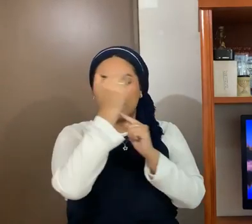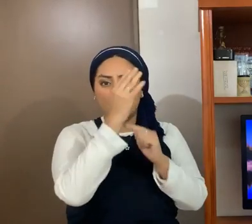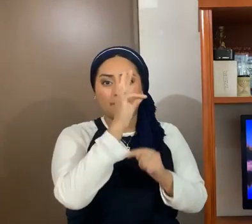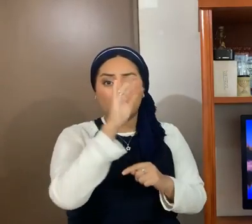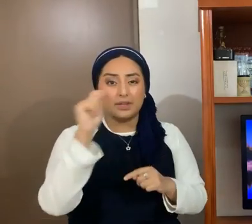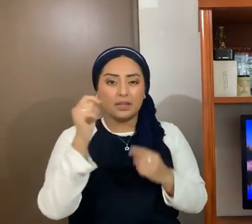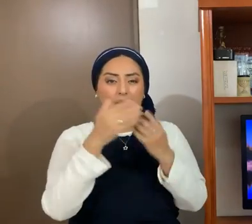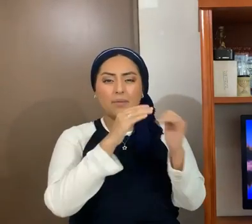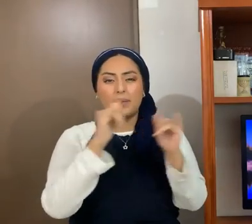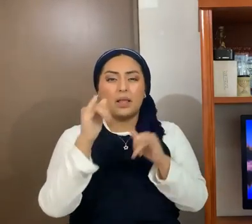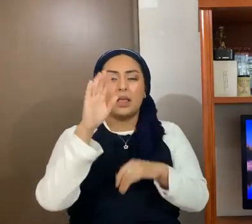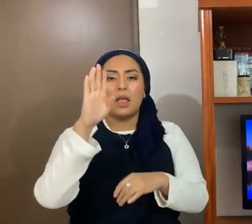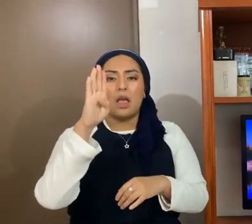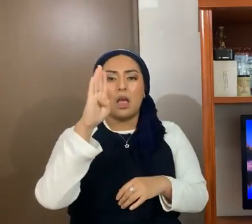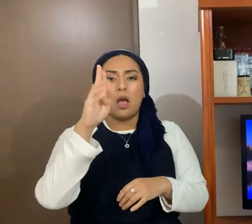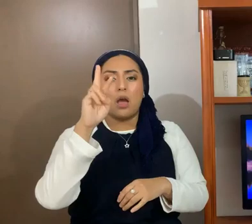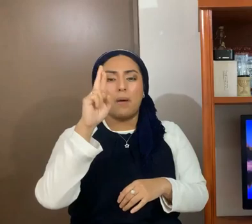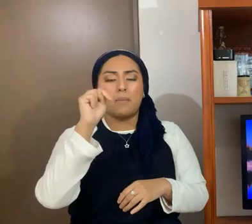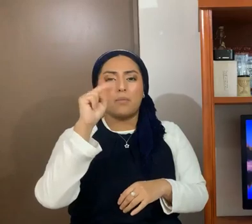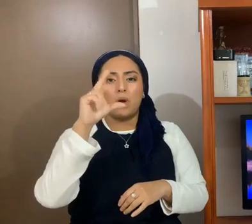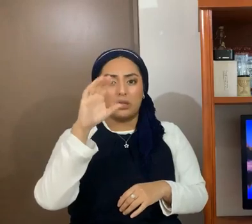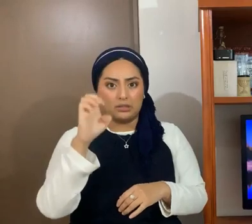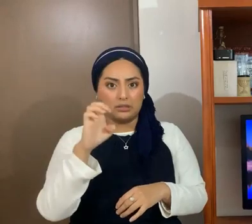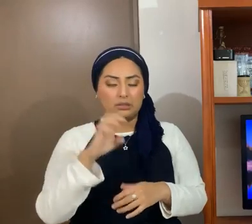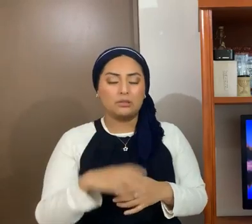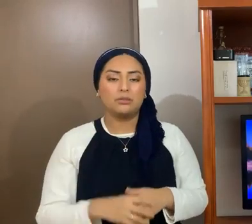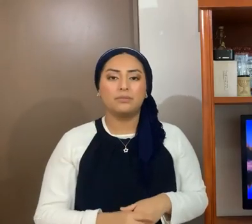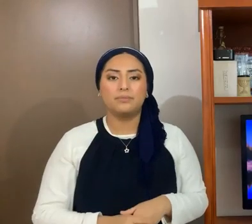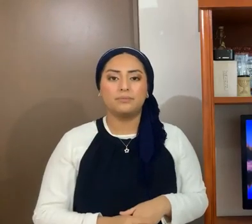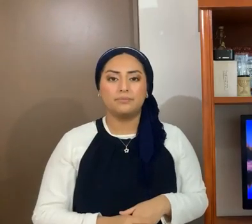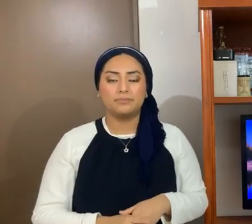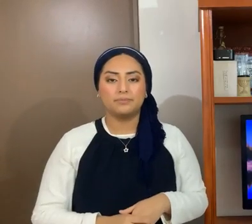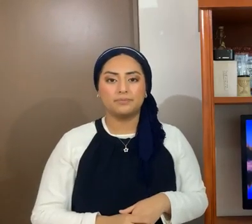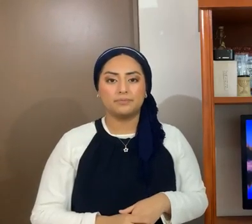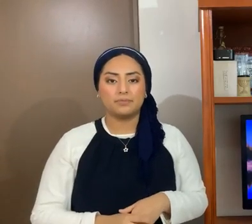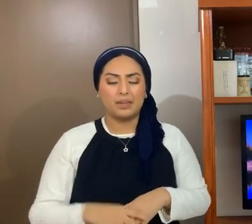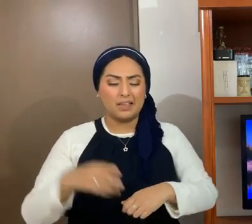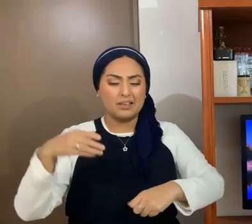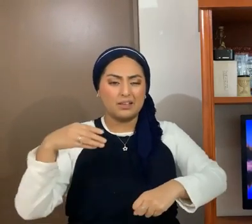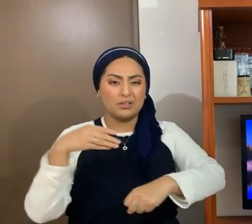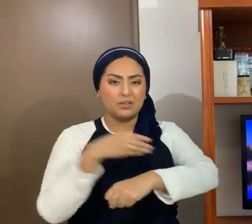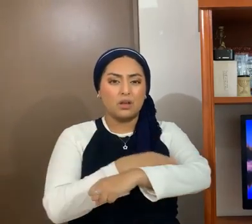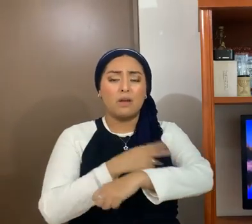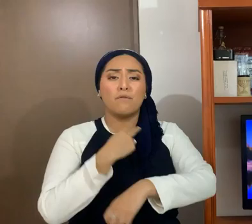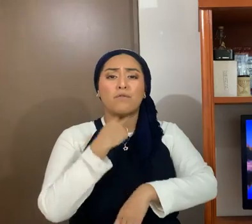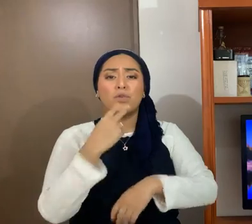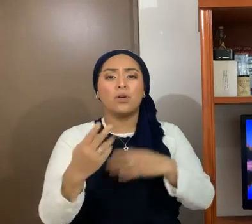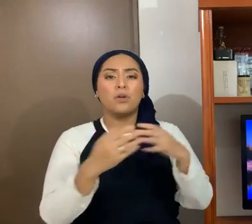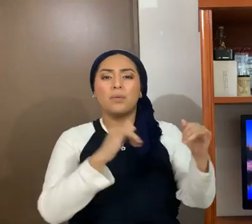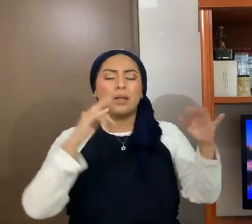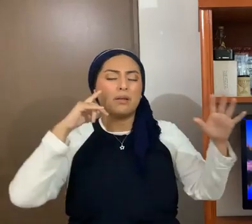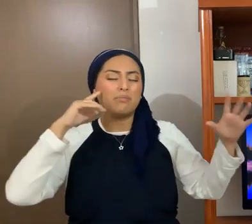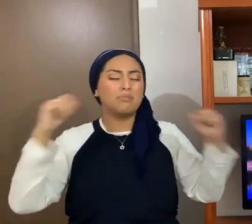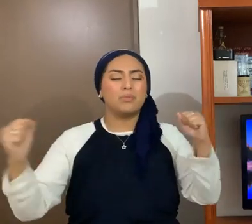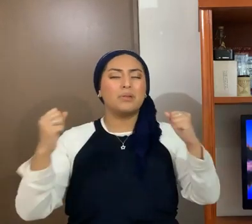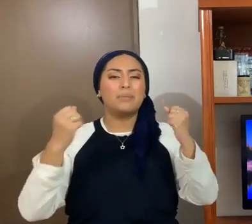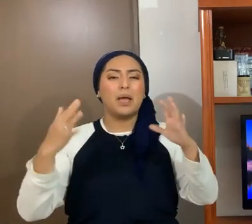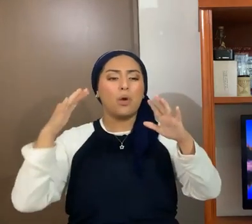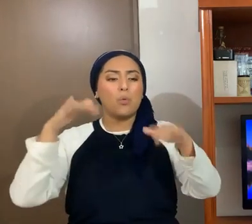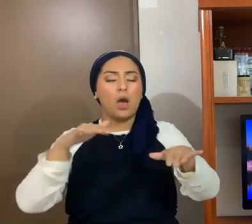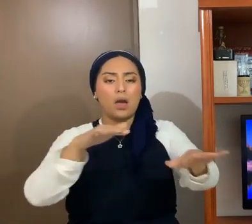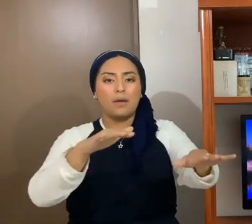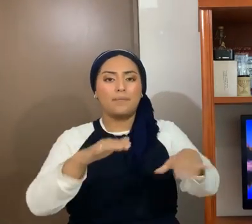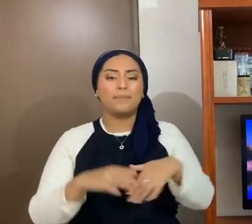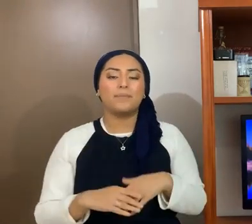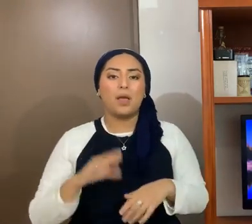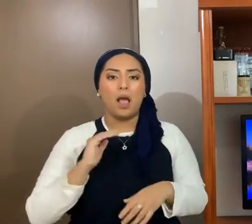pies semejantes al bronce bruñido, refulgente como de un horno y su voz como el estruendo de muchas aguas.